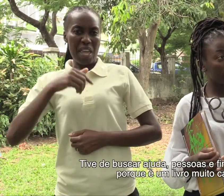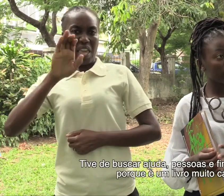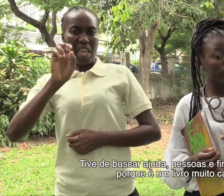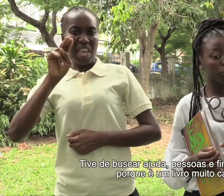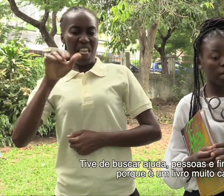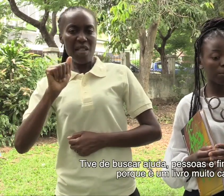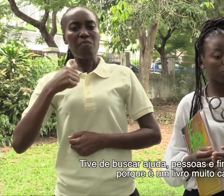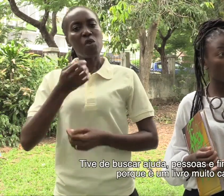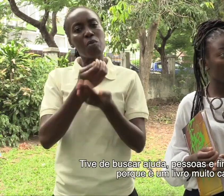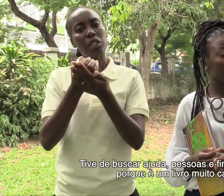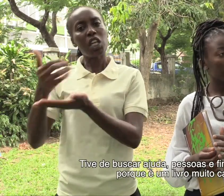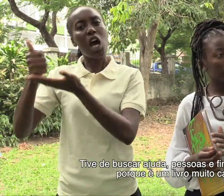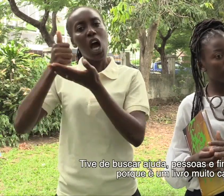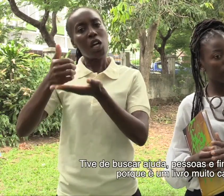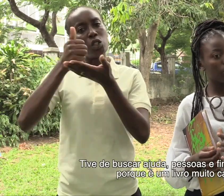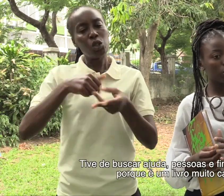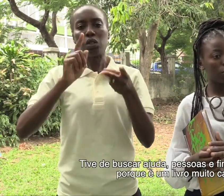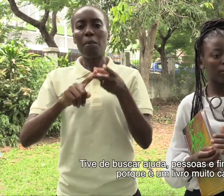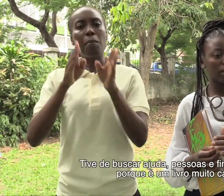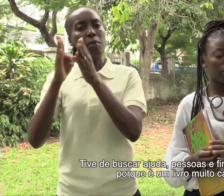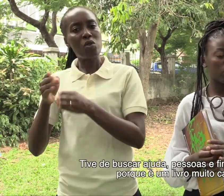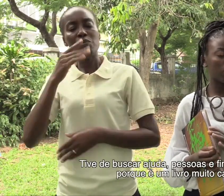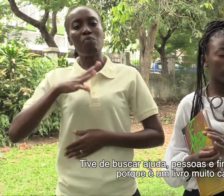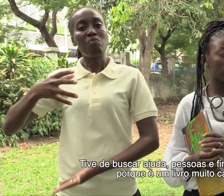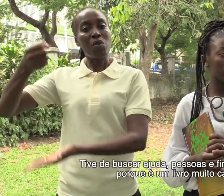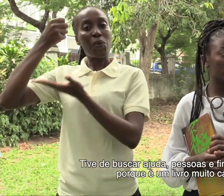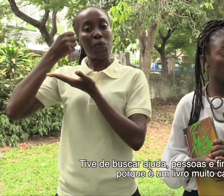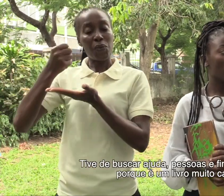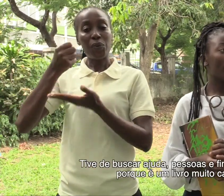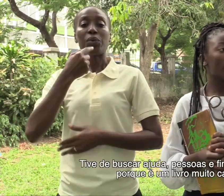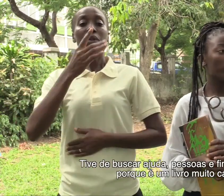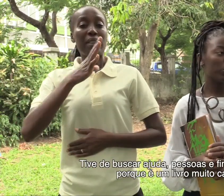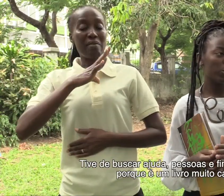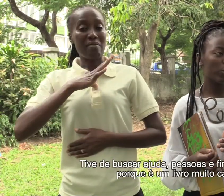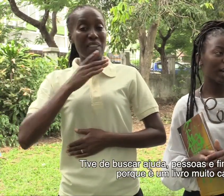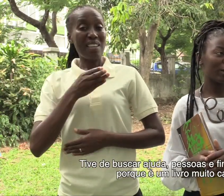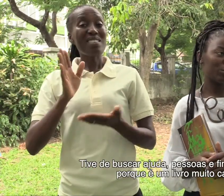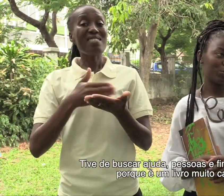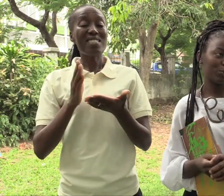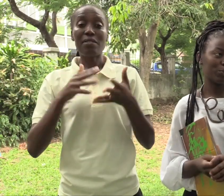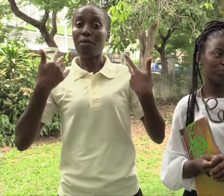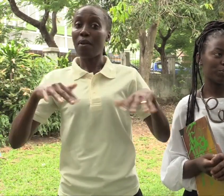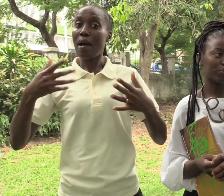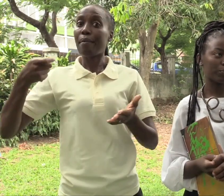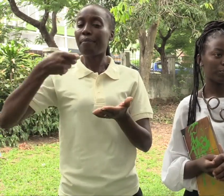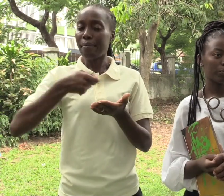ajuda, tive de buscar pessoas e tive de buscar um financiamento porque é um livro muito caro.